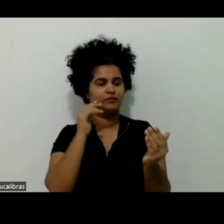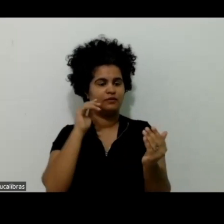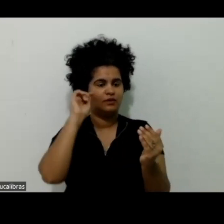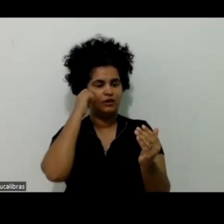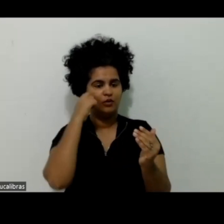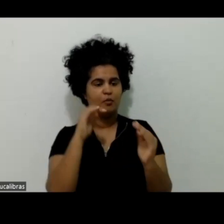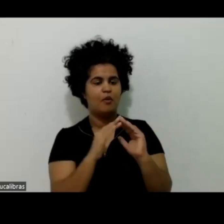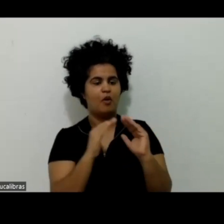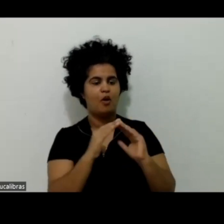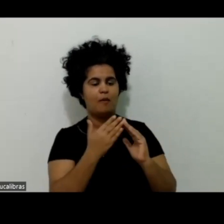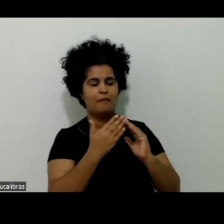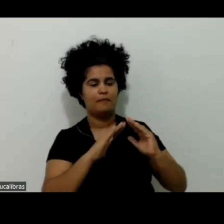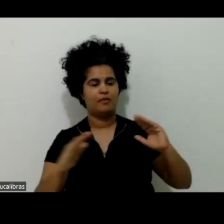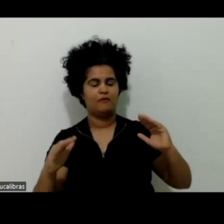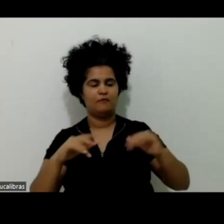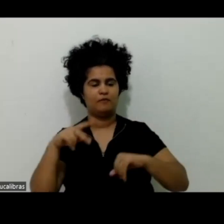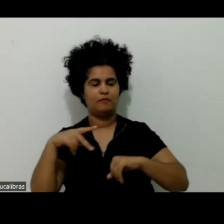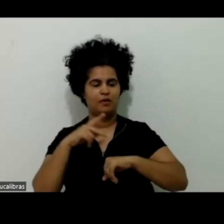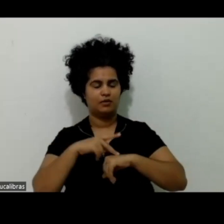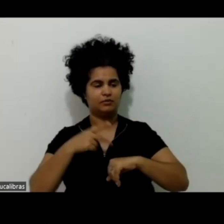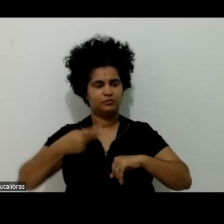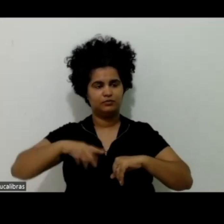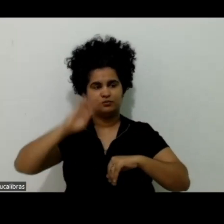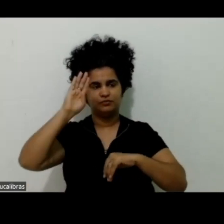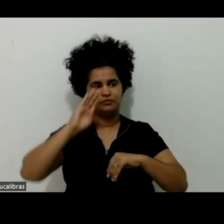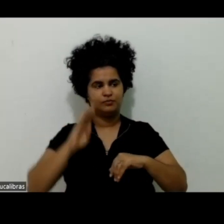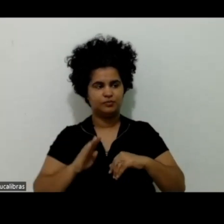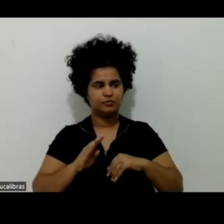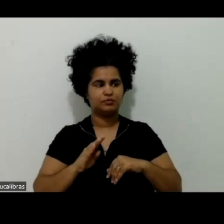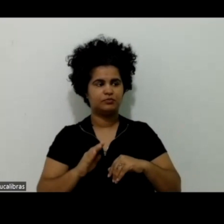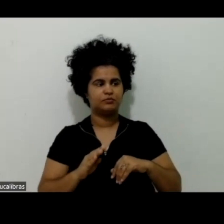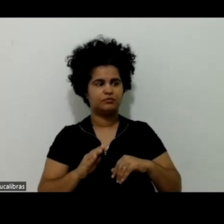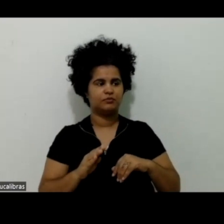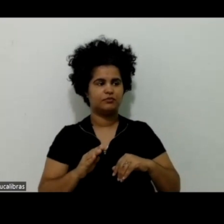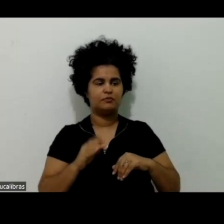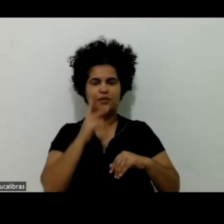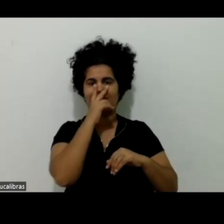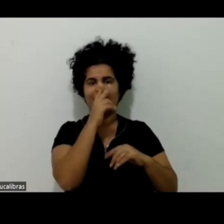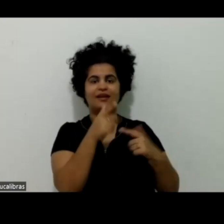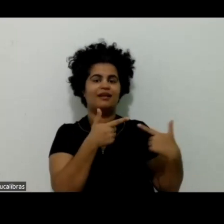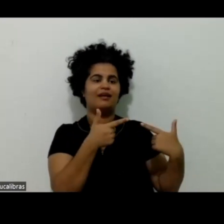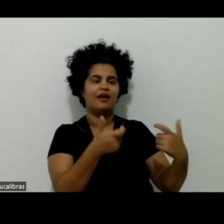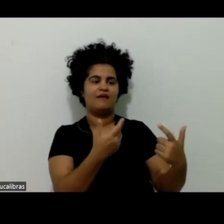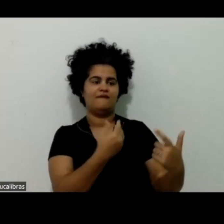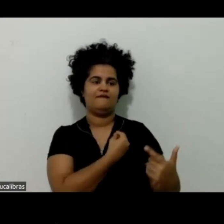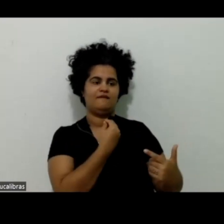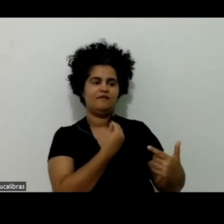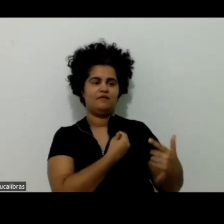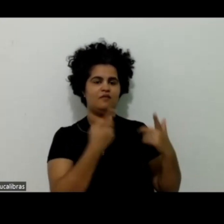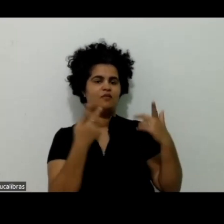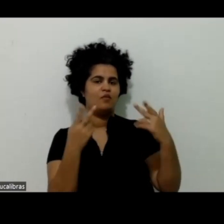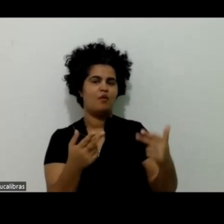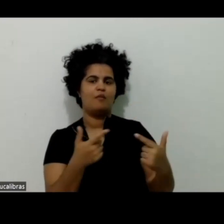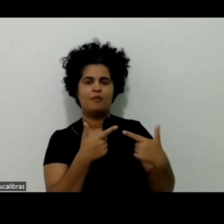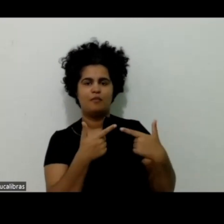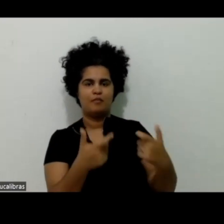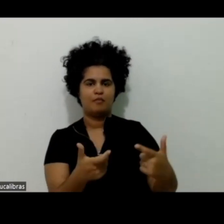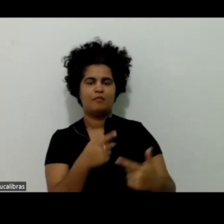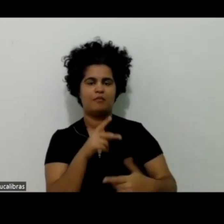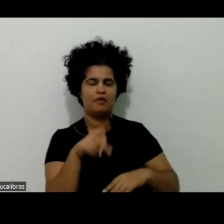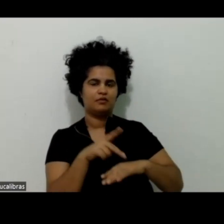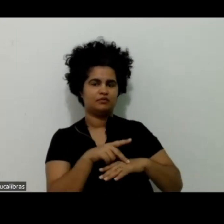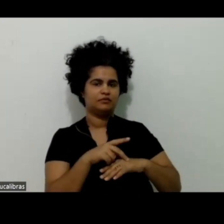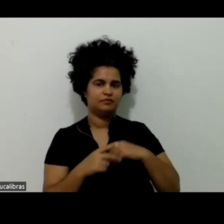país corresponde, né, como se a gente vivesse num país de guerra. Ou seja, o próprio Estado